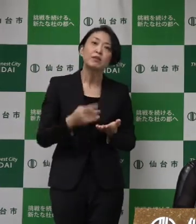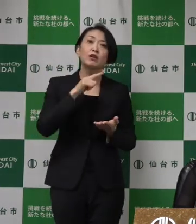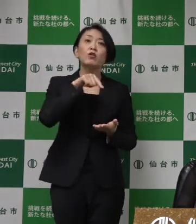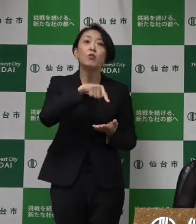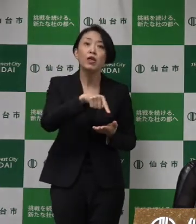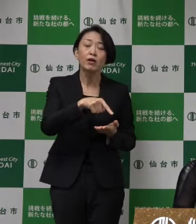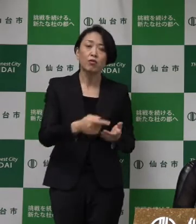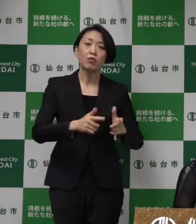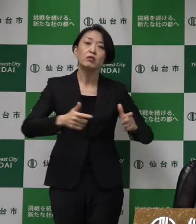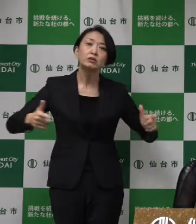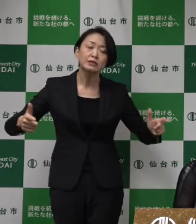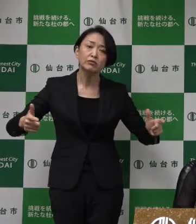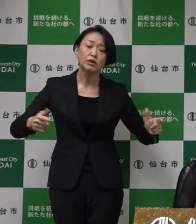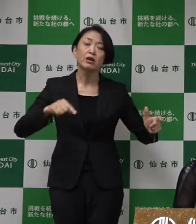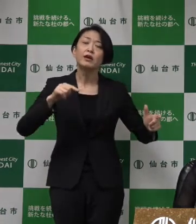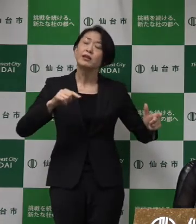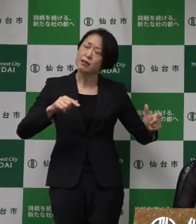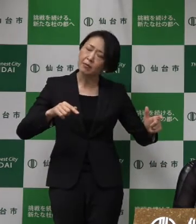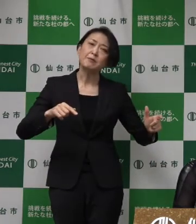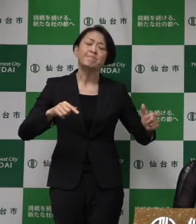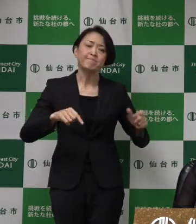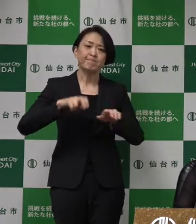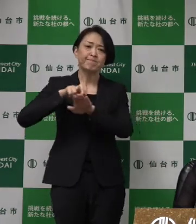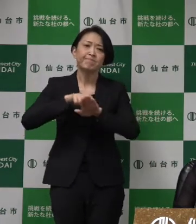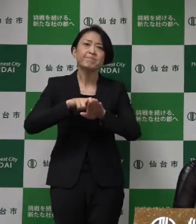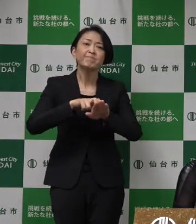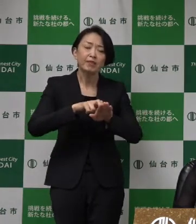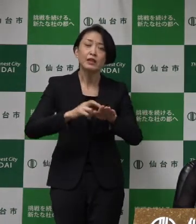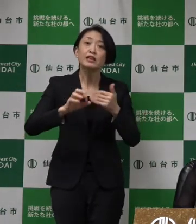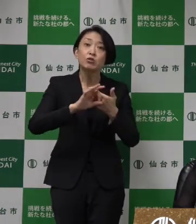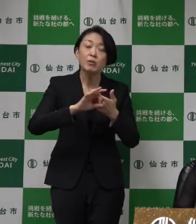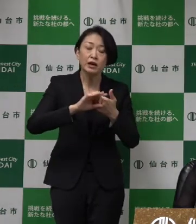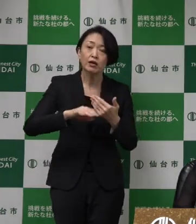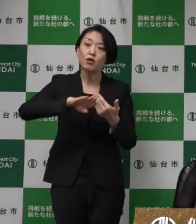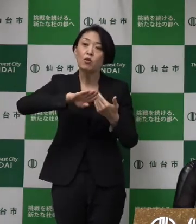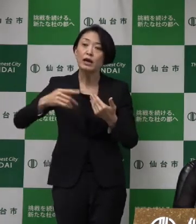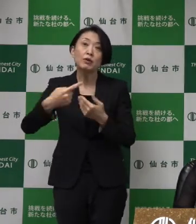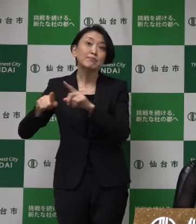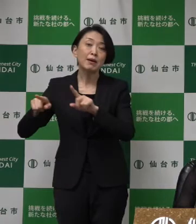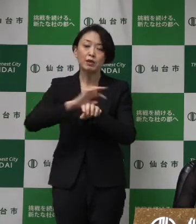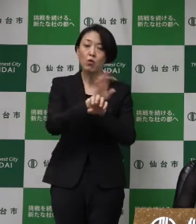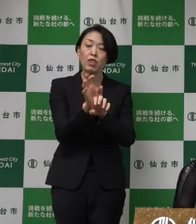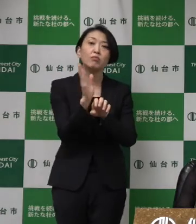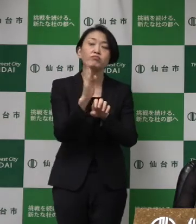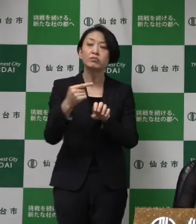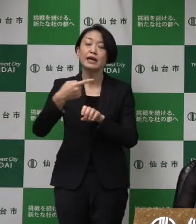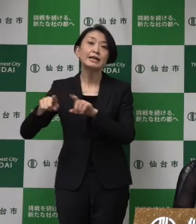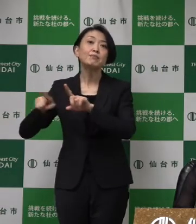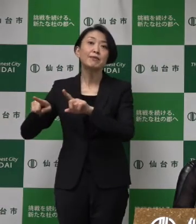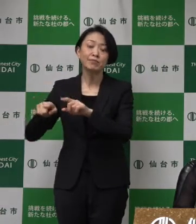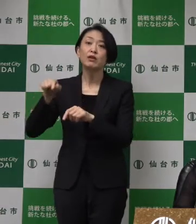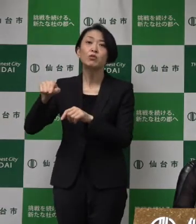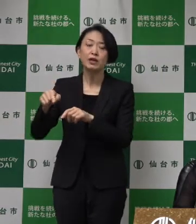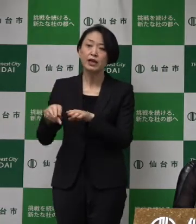拡大にあたっては、治療過程に影響が少ない手術や検査あ